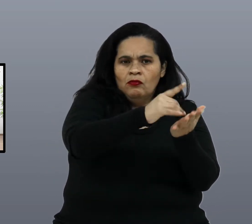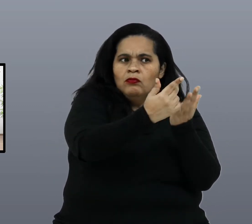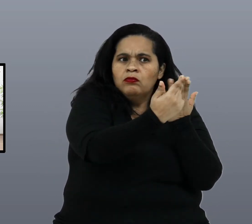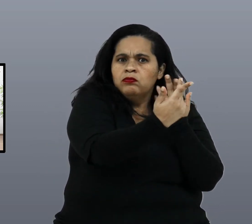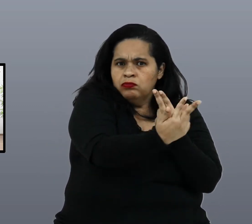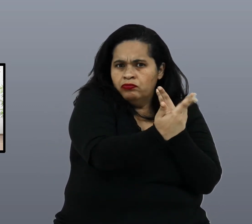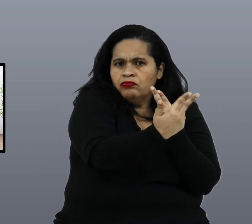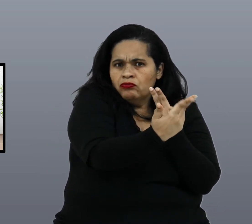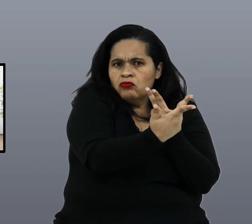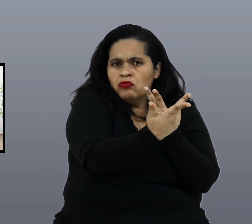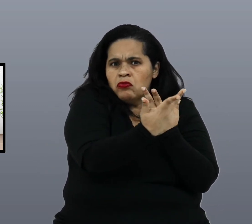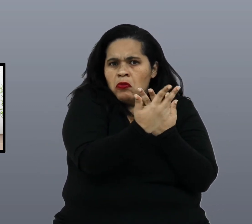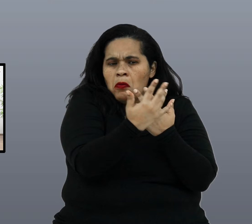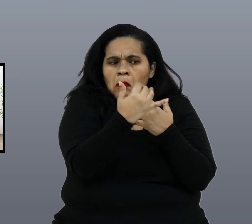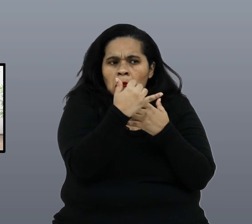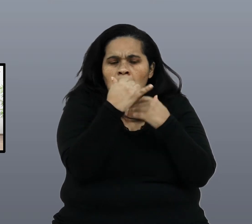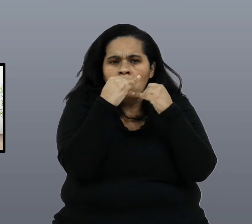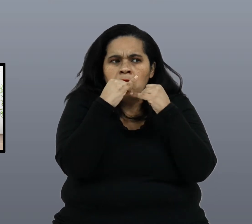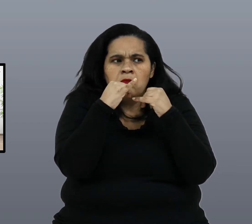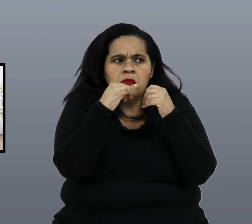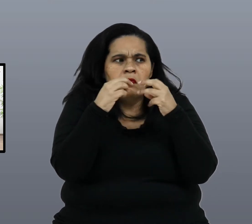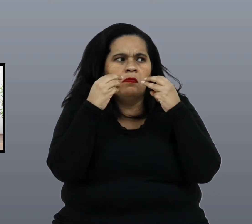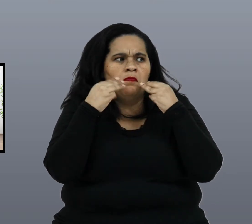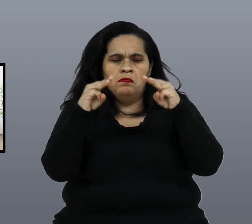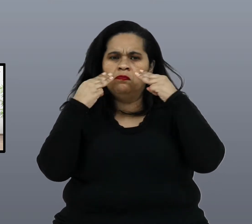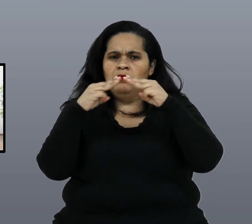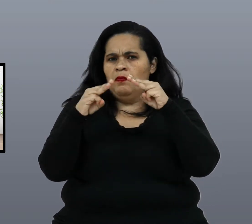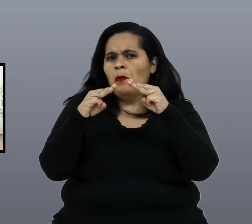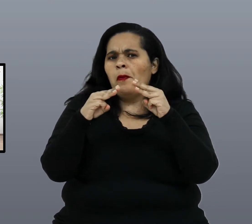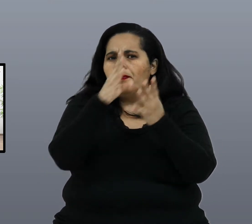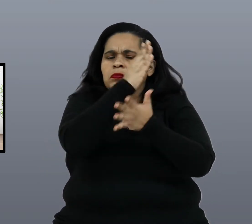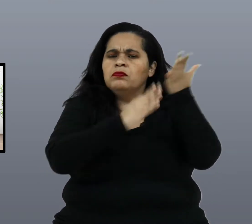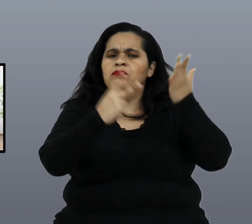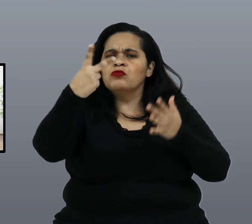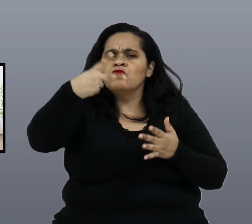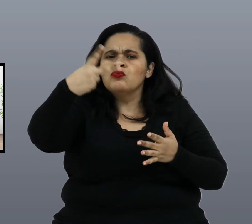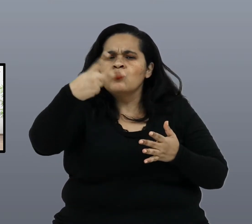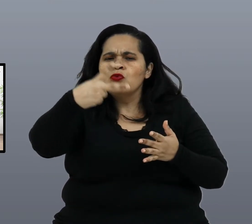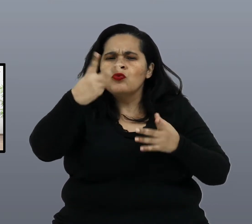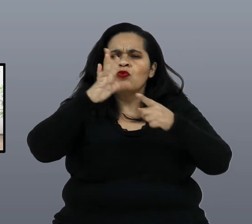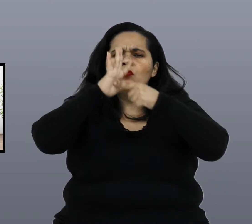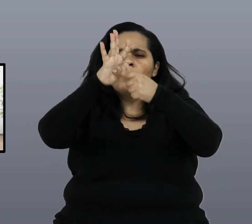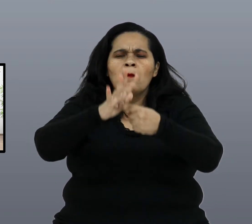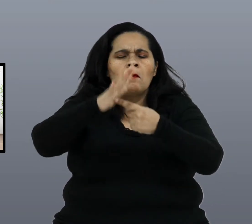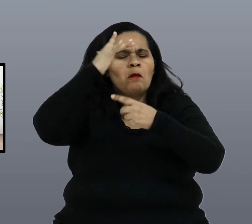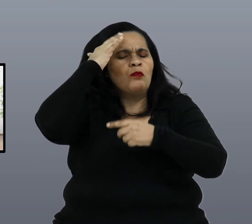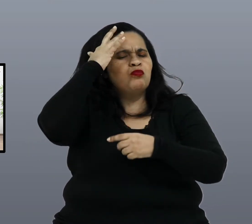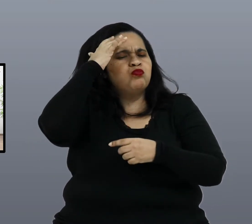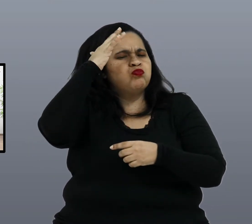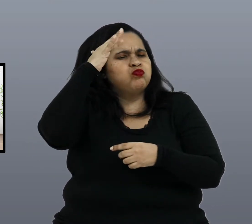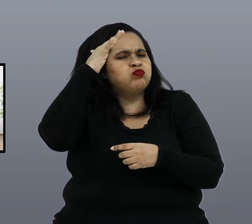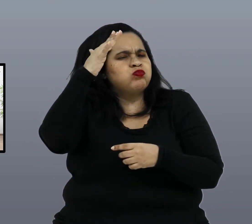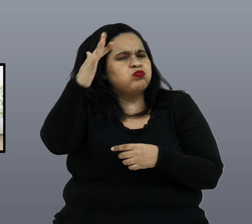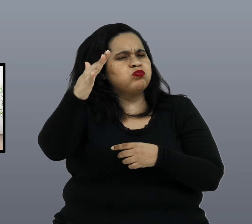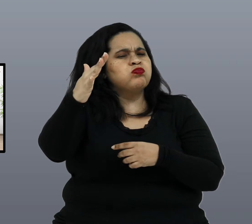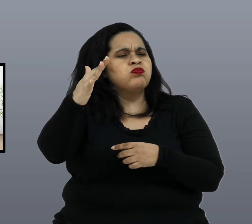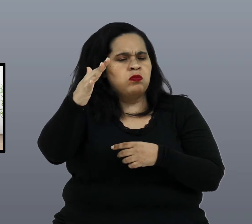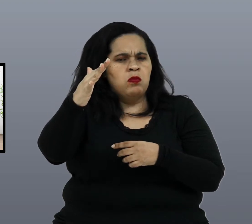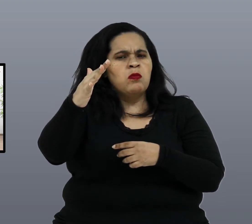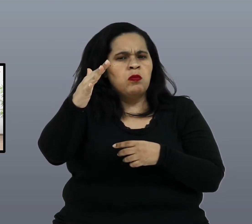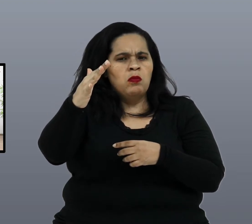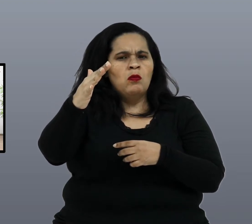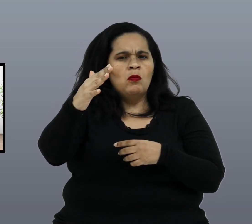mesma mensagem. Lá do capítulo 2 é o sonho do imperador lá,